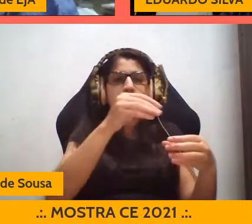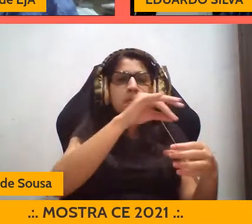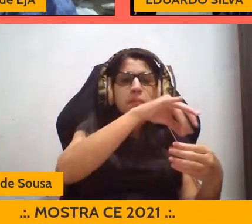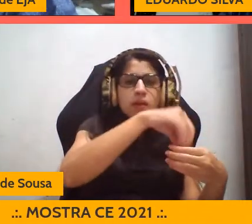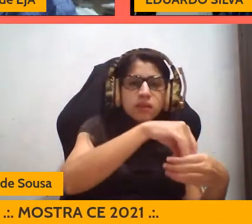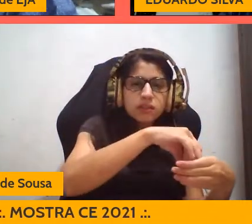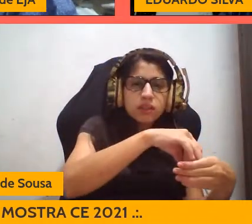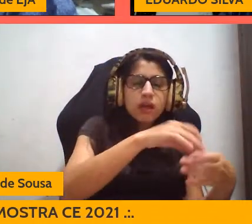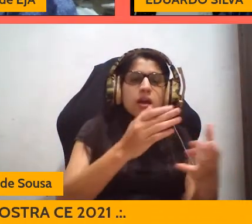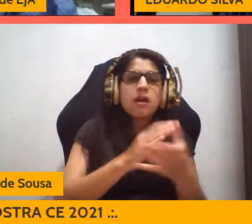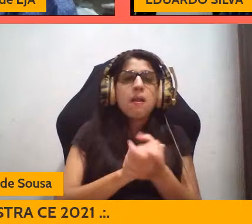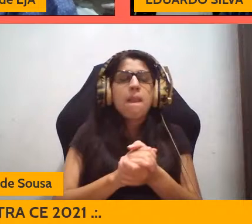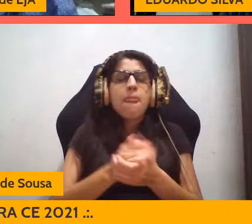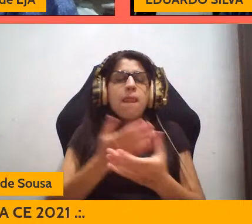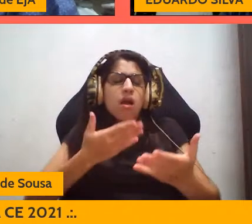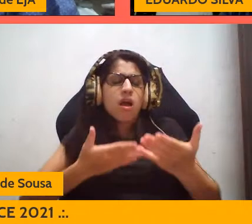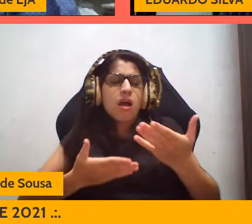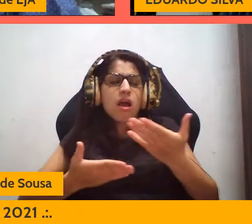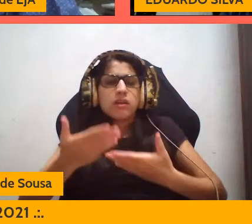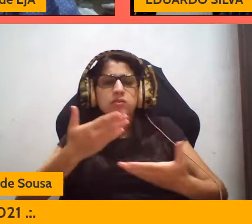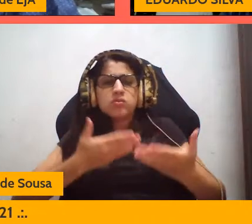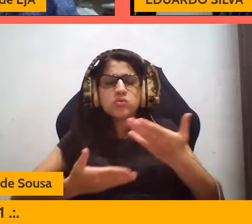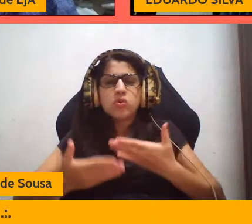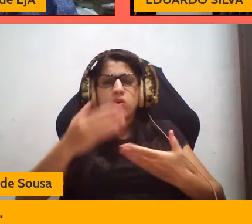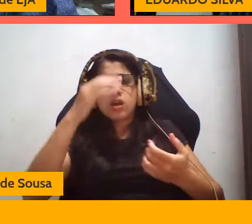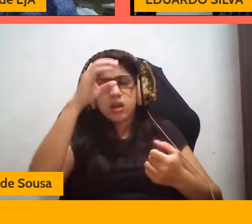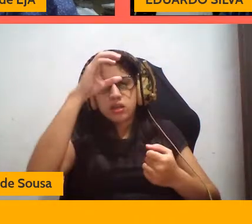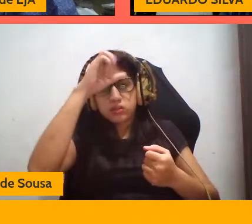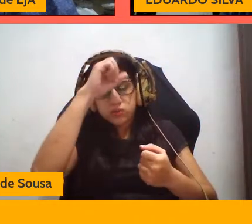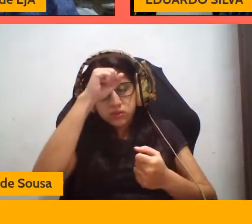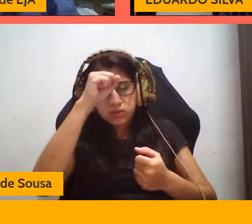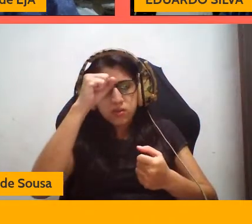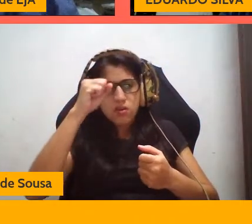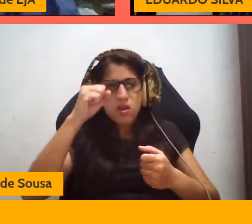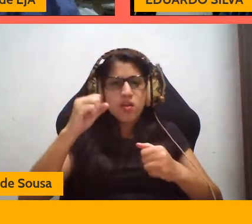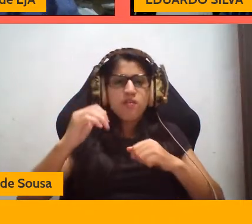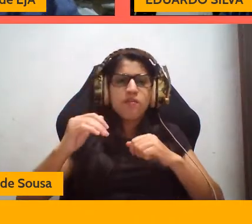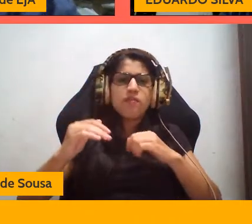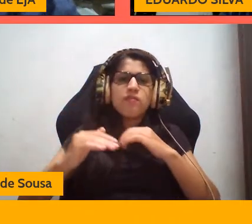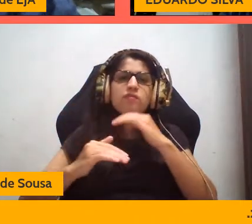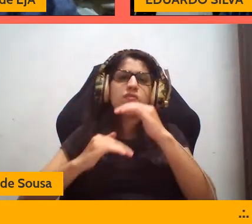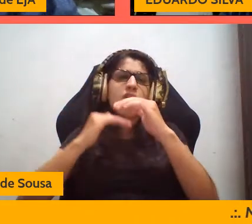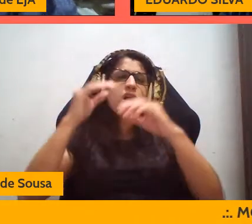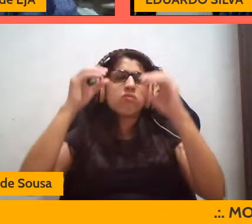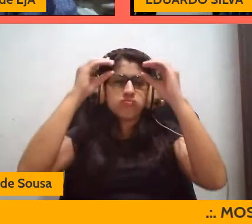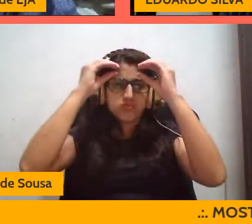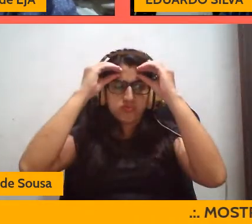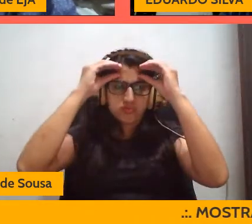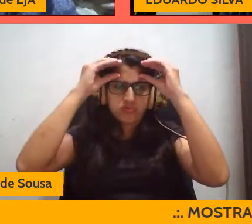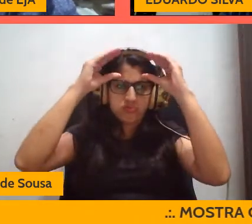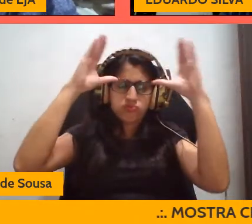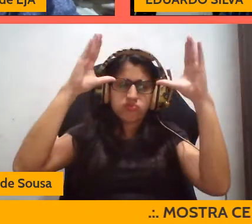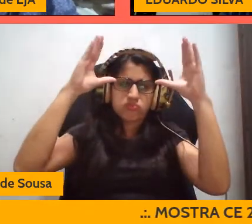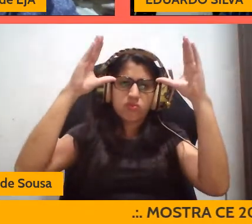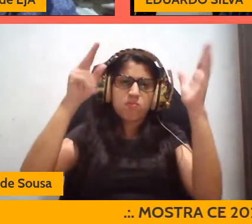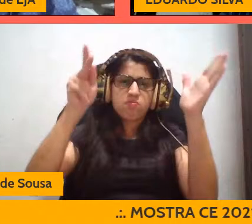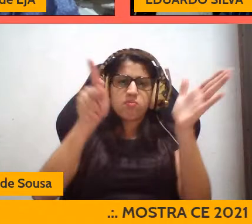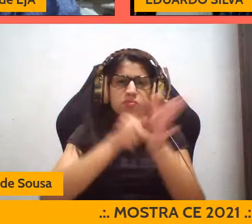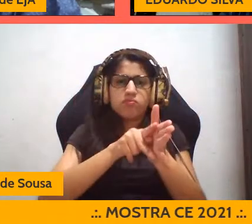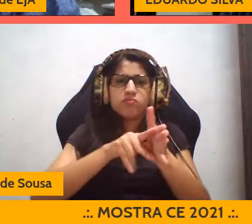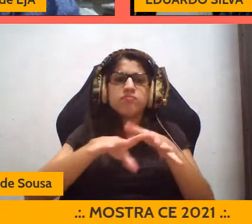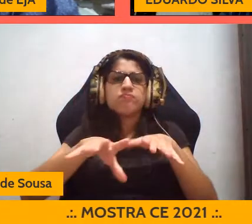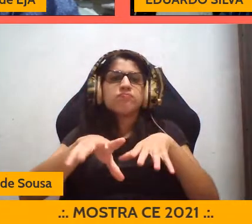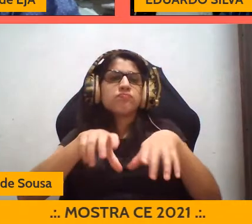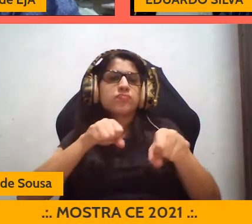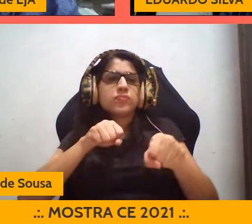tendo esta troca de conhecimentos e isso vai enriquecendo, né, a própria formação do jovem